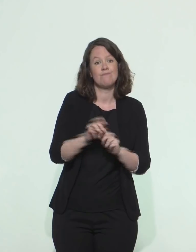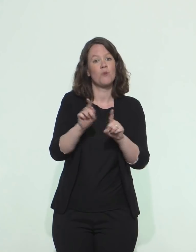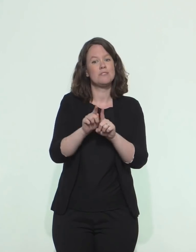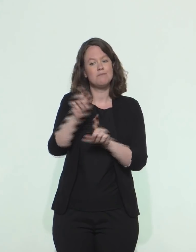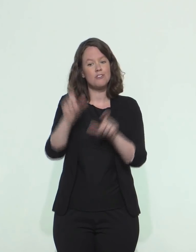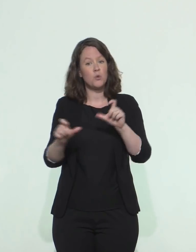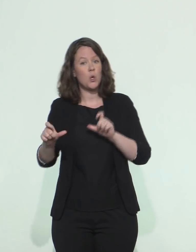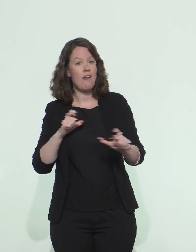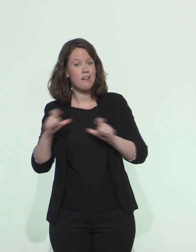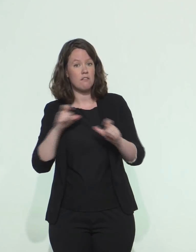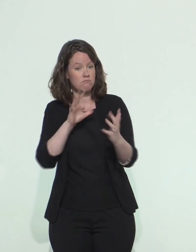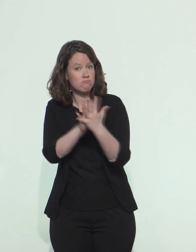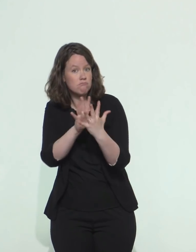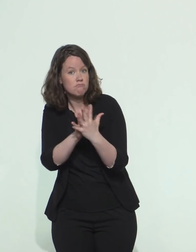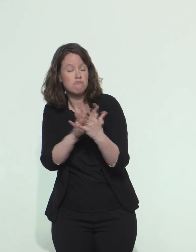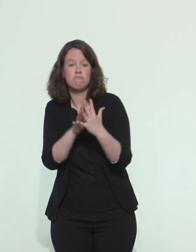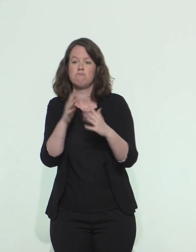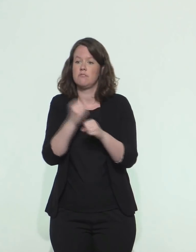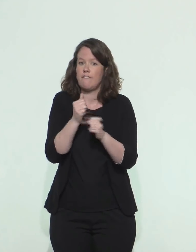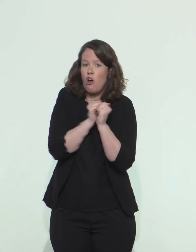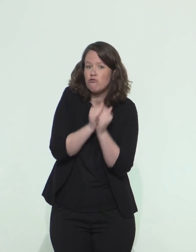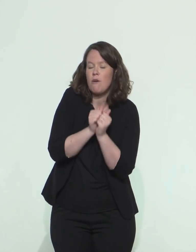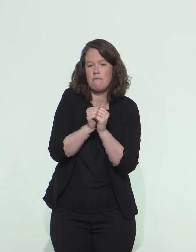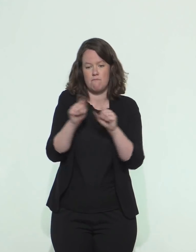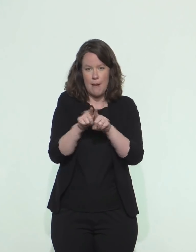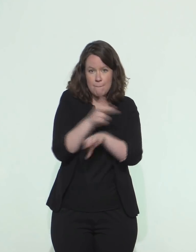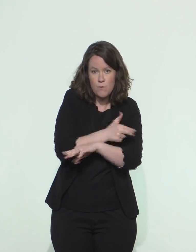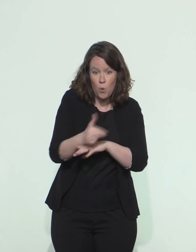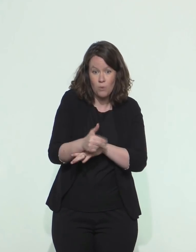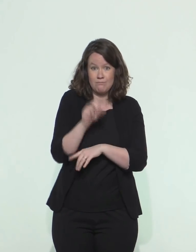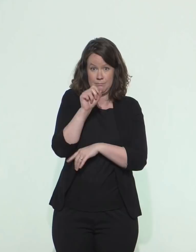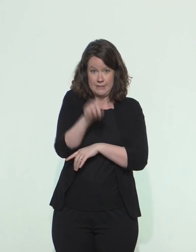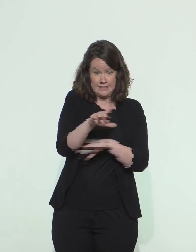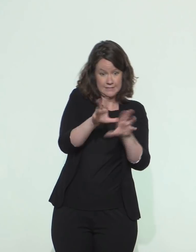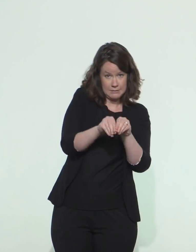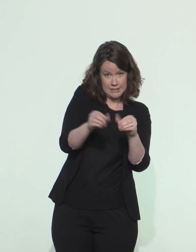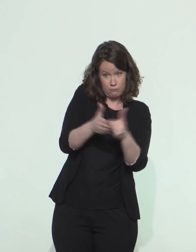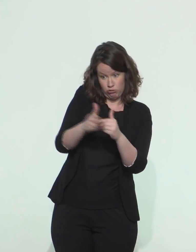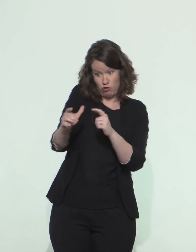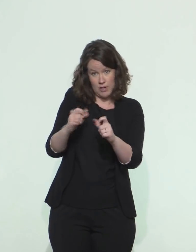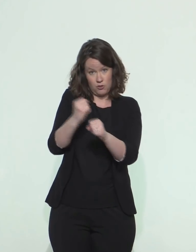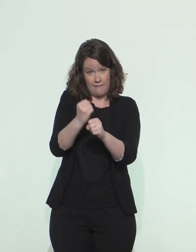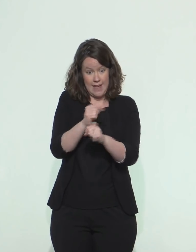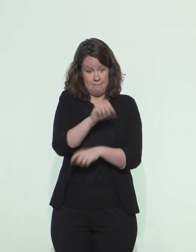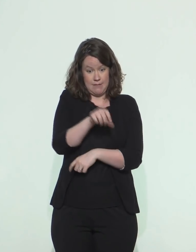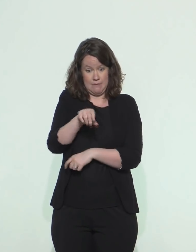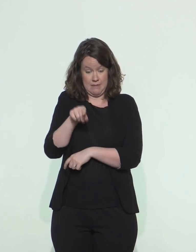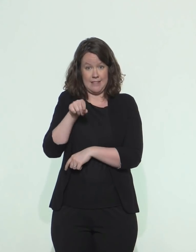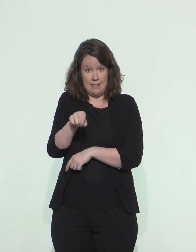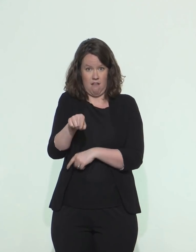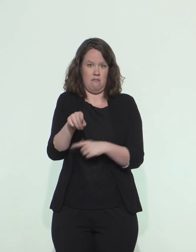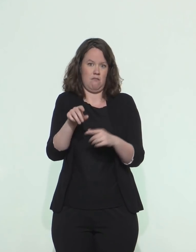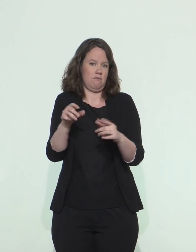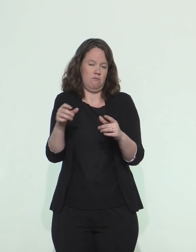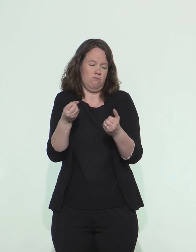passent beaucoup de temps avec vous, qui travaillent dans le même bureau, par exemple. Et donc, on sait que ce sont ces contacts étroits, ces contacts rapprochés, ces contacts prolongés qui